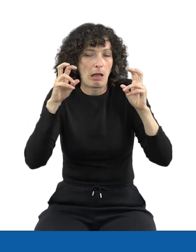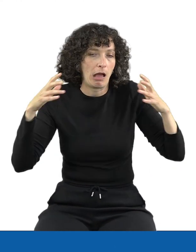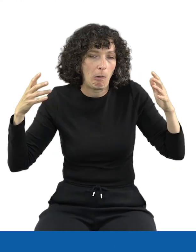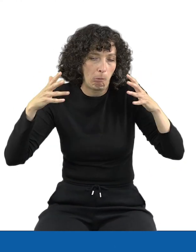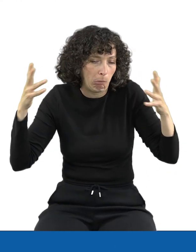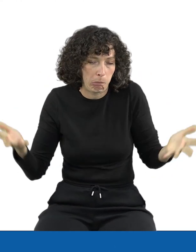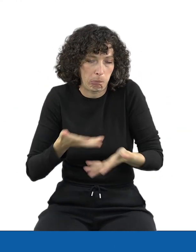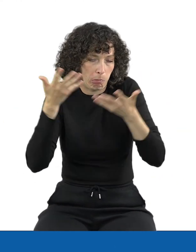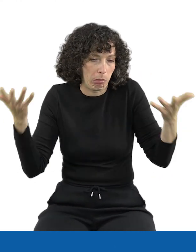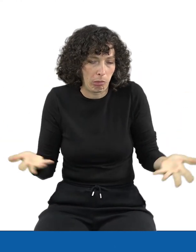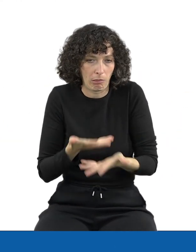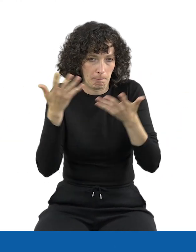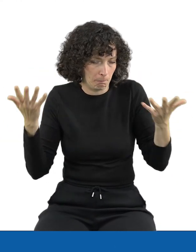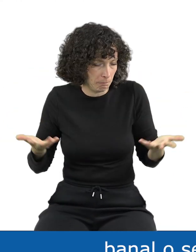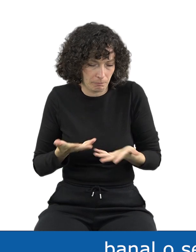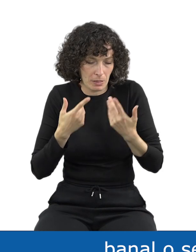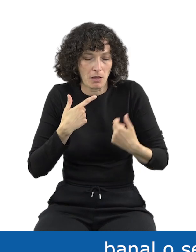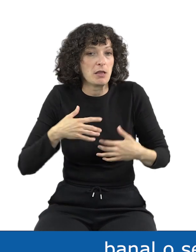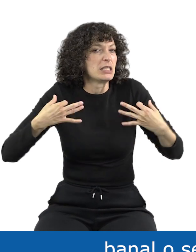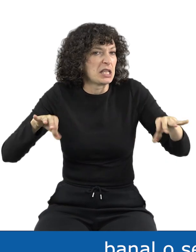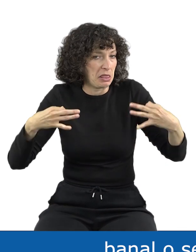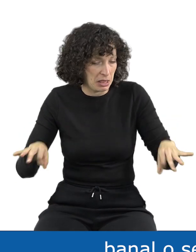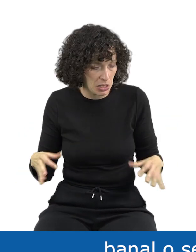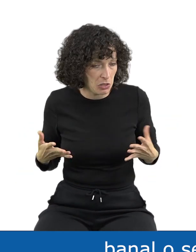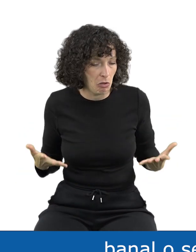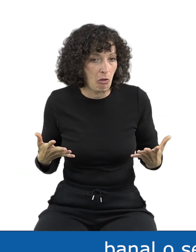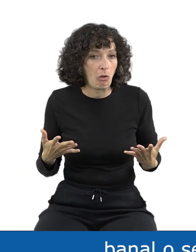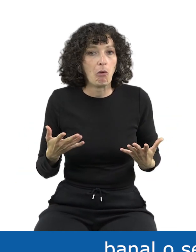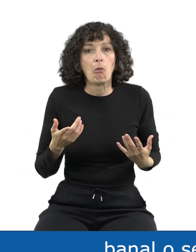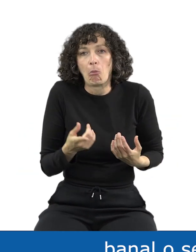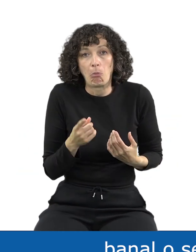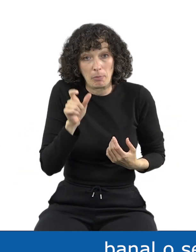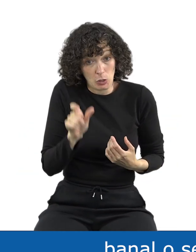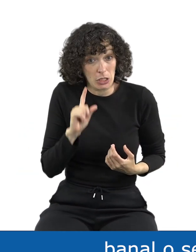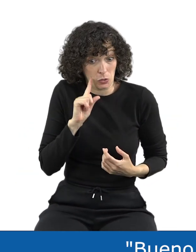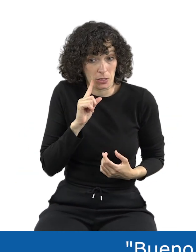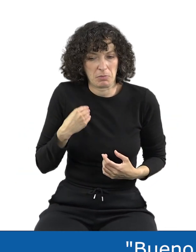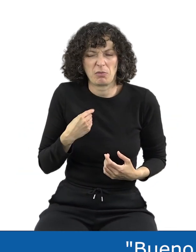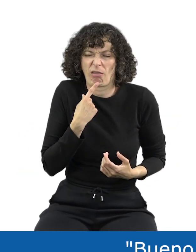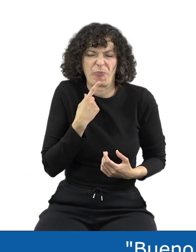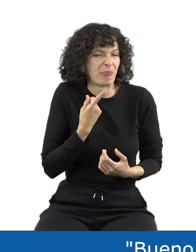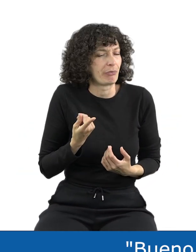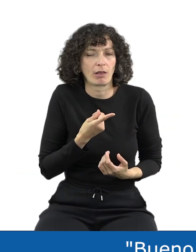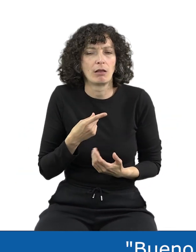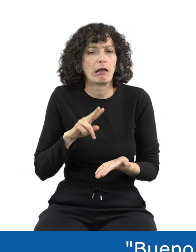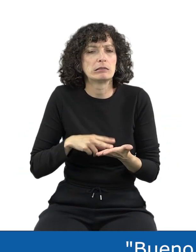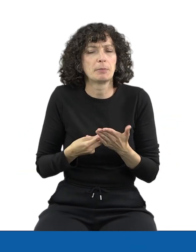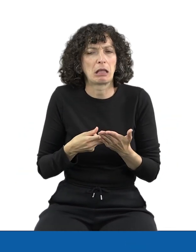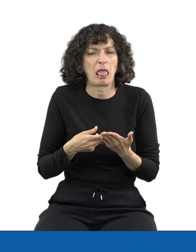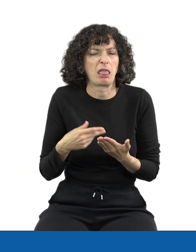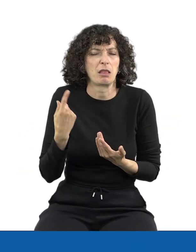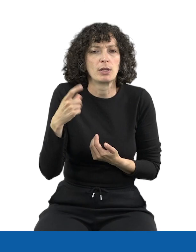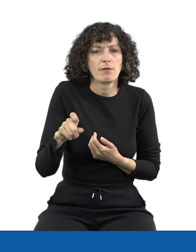tema bastante banal o sencillo en este caso, que a lo mejor ellos mismos dicen, bueno, no voy a solicitar un intérprete porque